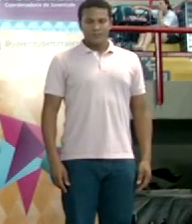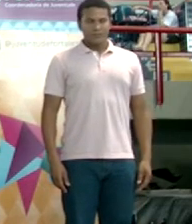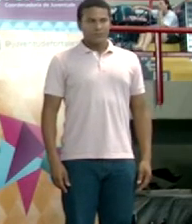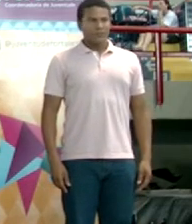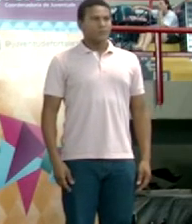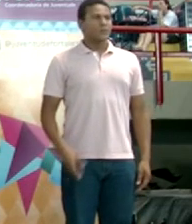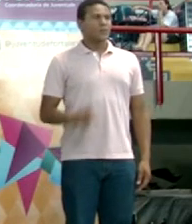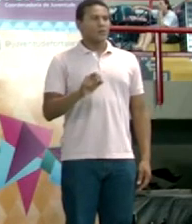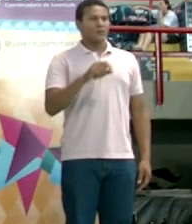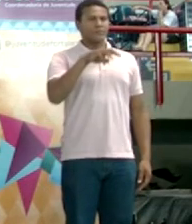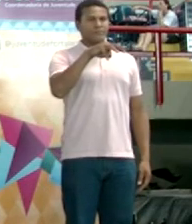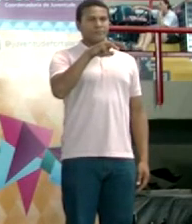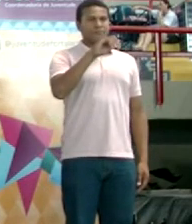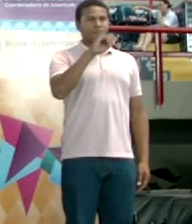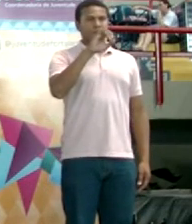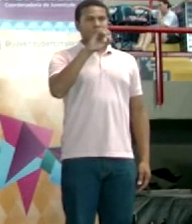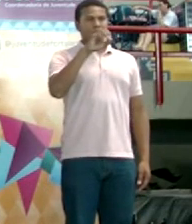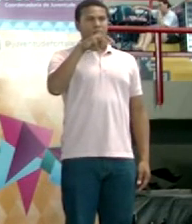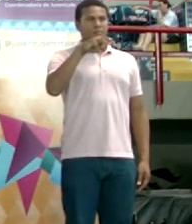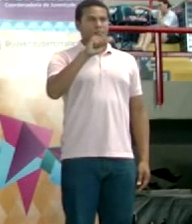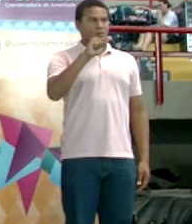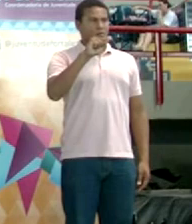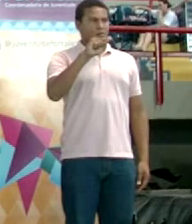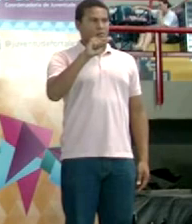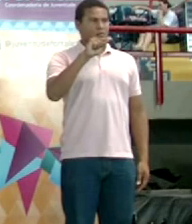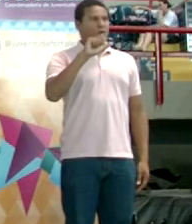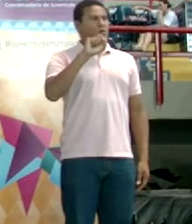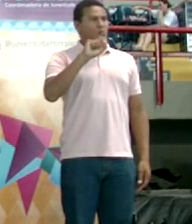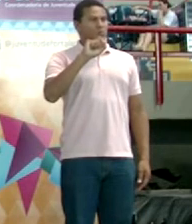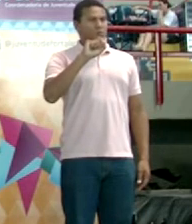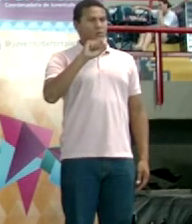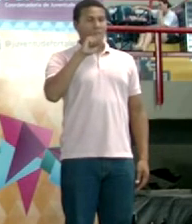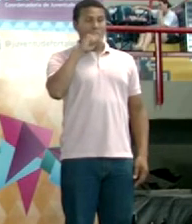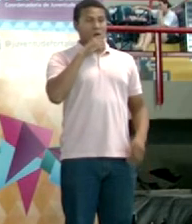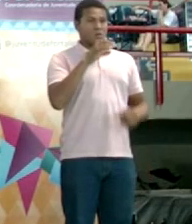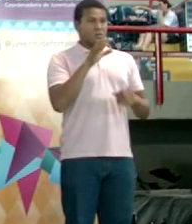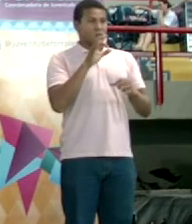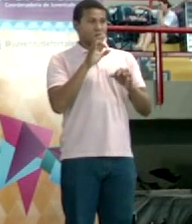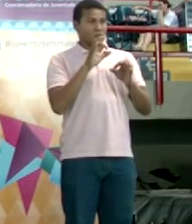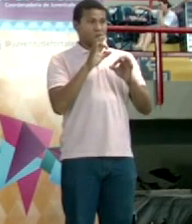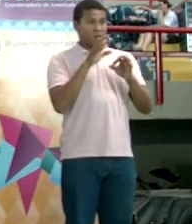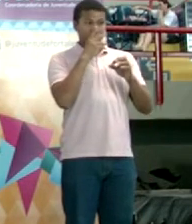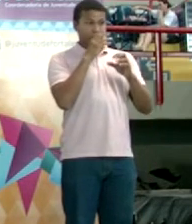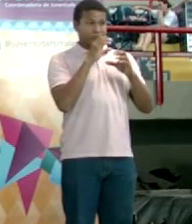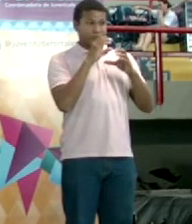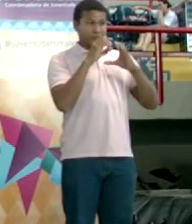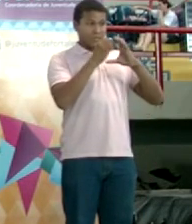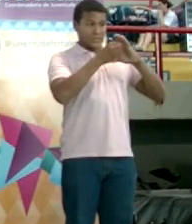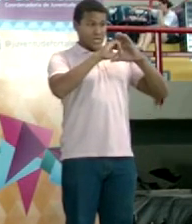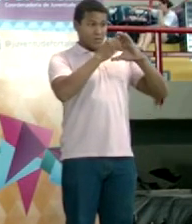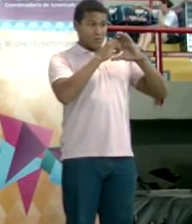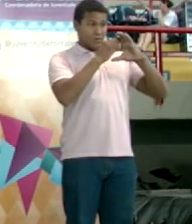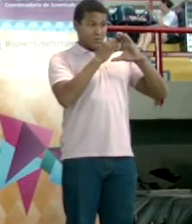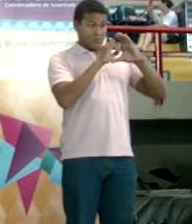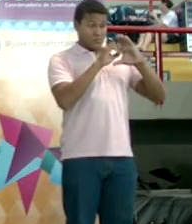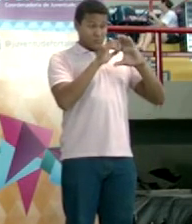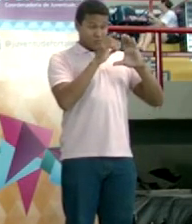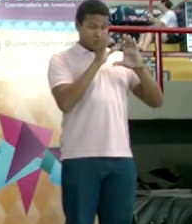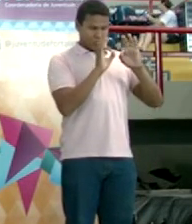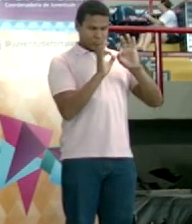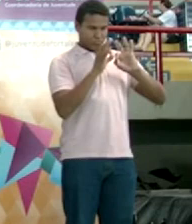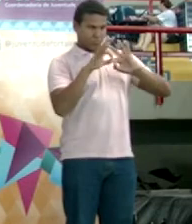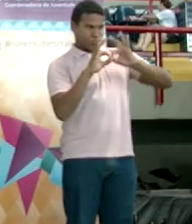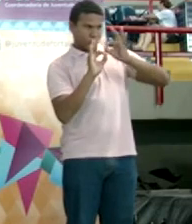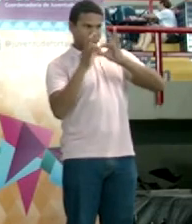O mioma, gente, uterino é o seguinte, é uma formação de células displásicas. Geralmente o